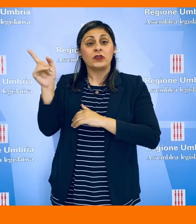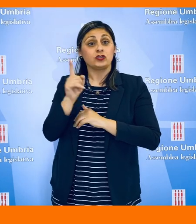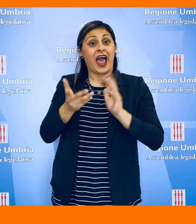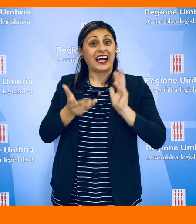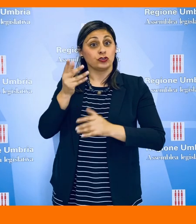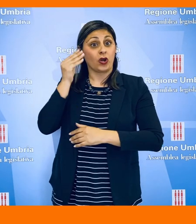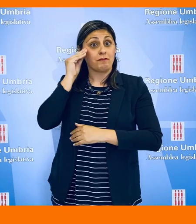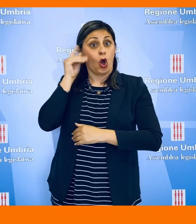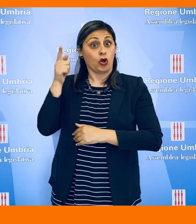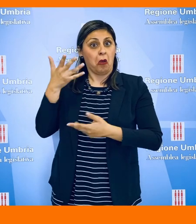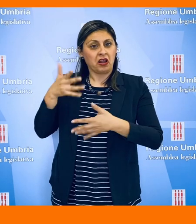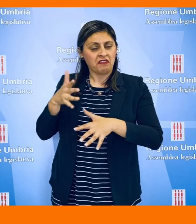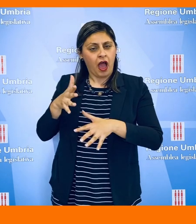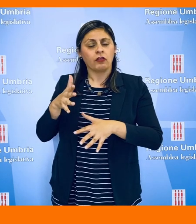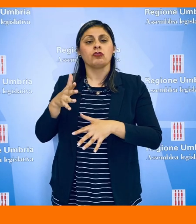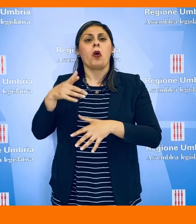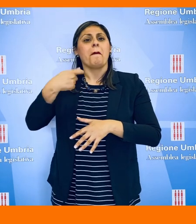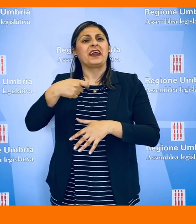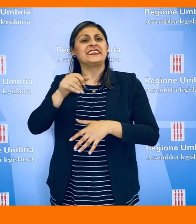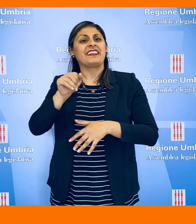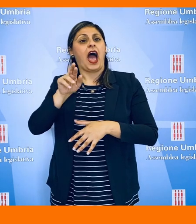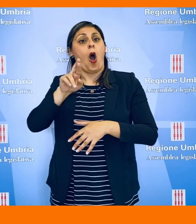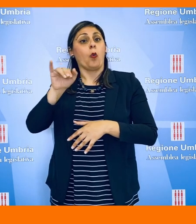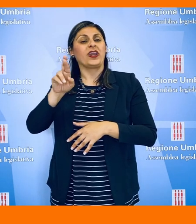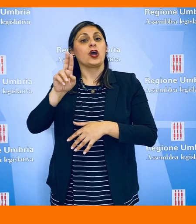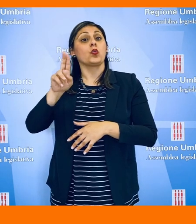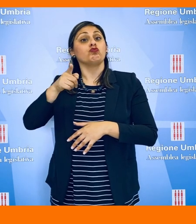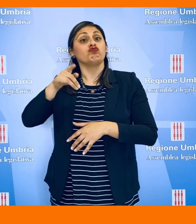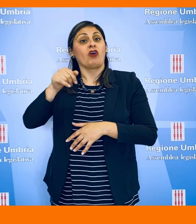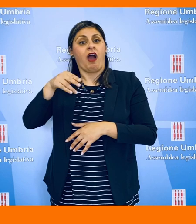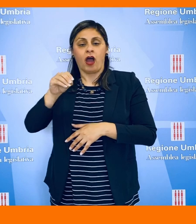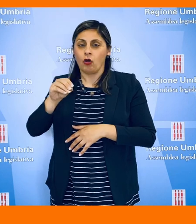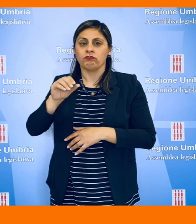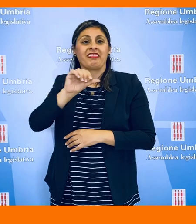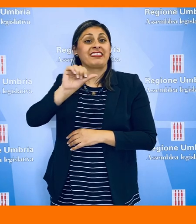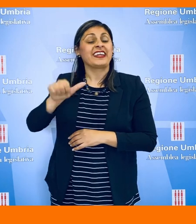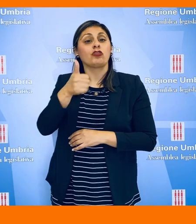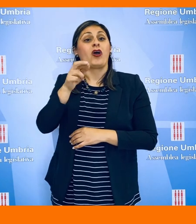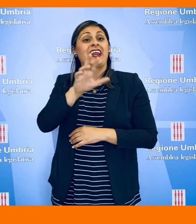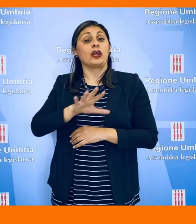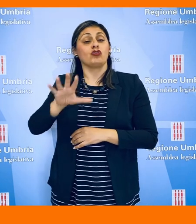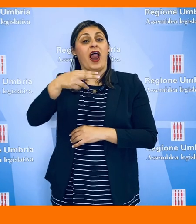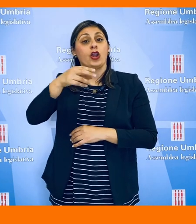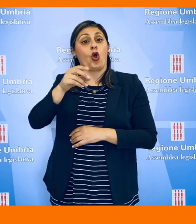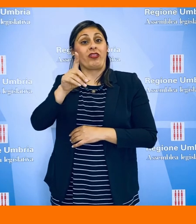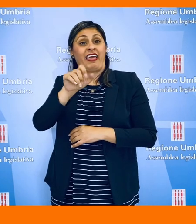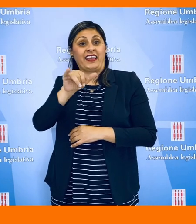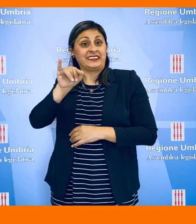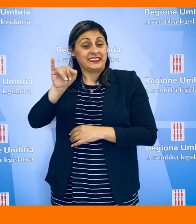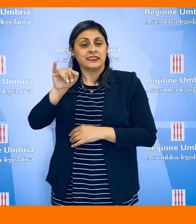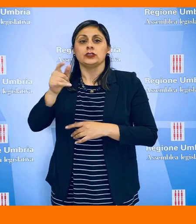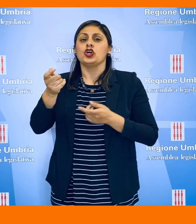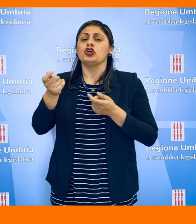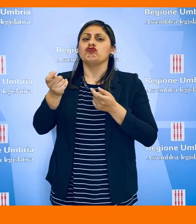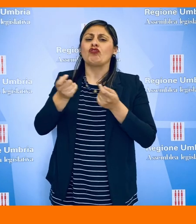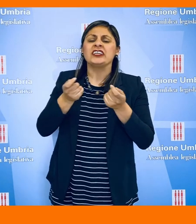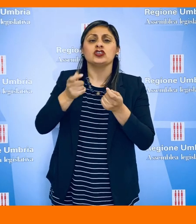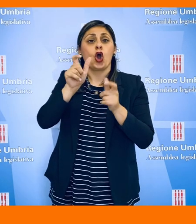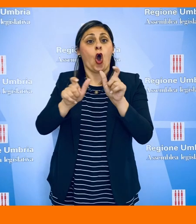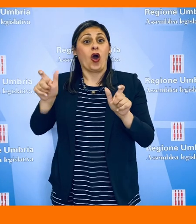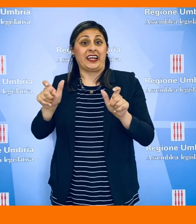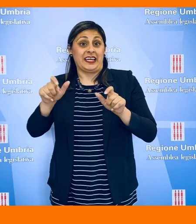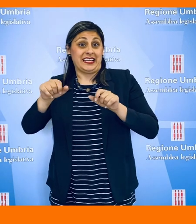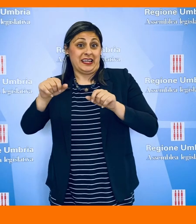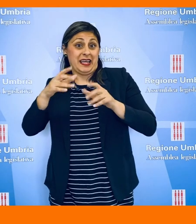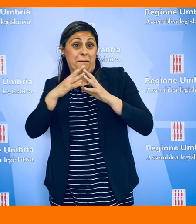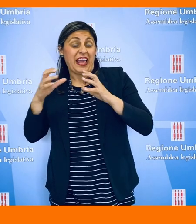settimane l'assessore Roberto Morroni, il presidente di Auri Antonino Ruggiano, il direttore regionale Stefano Nodessi, i gestori degli